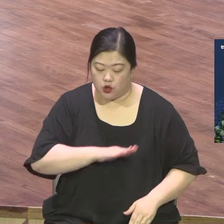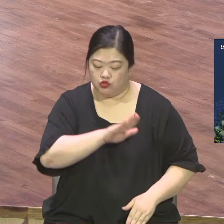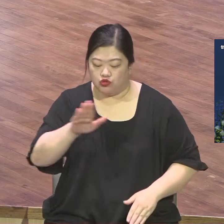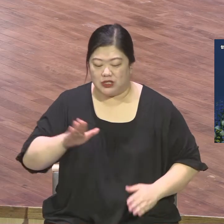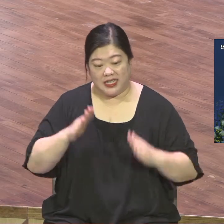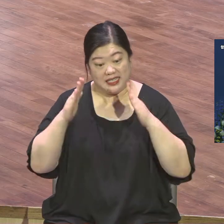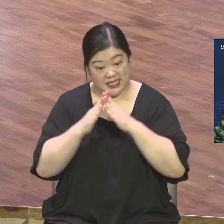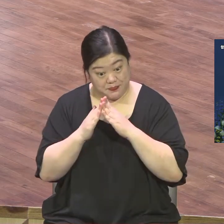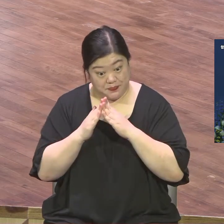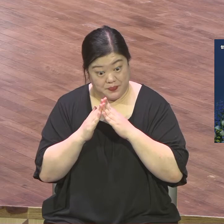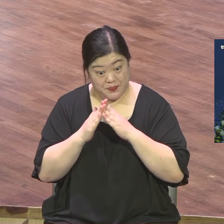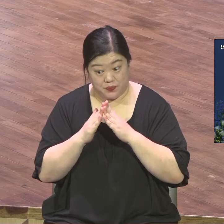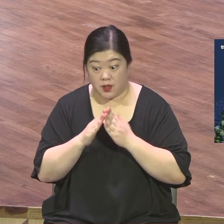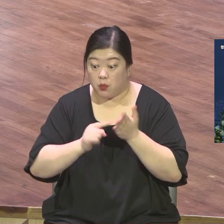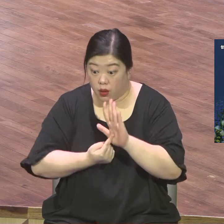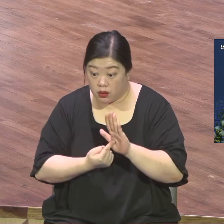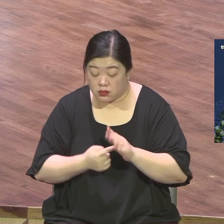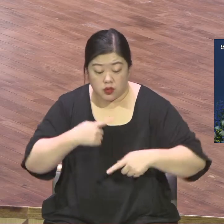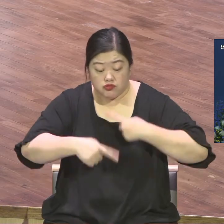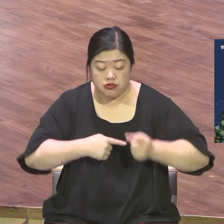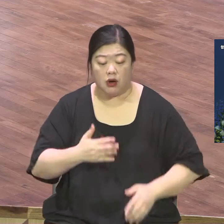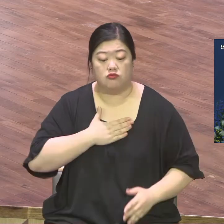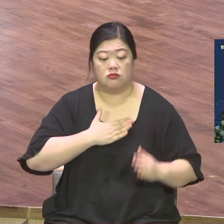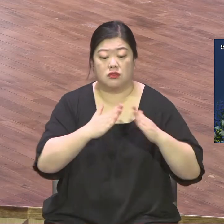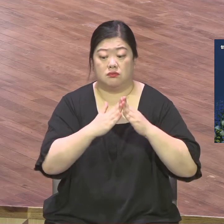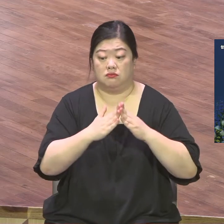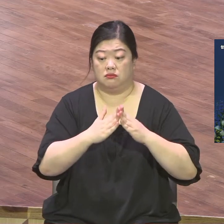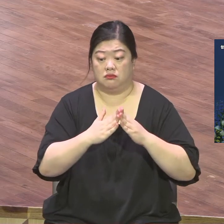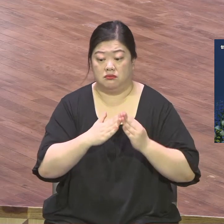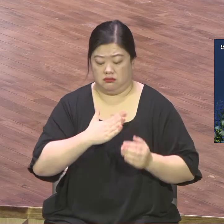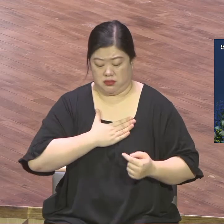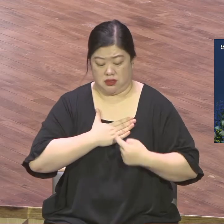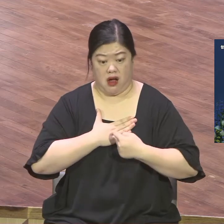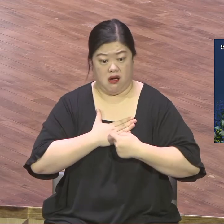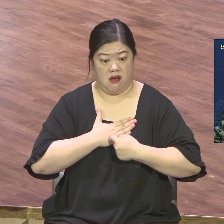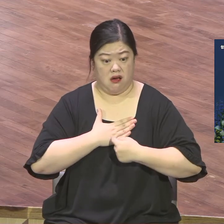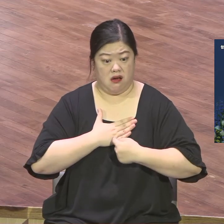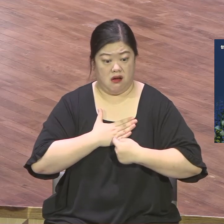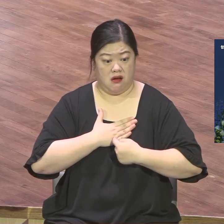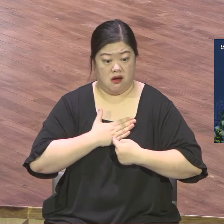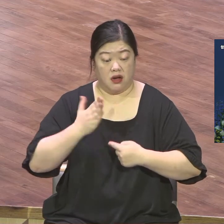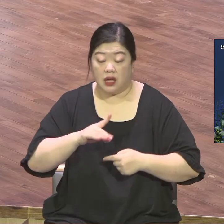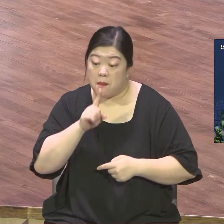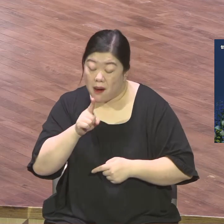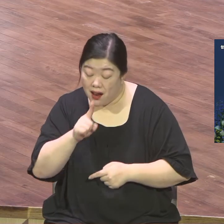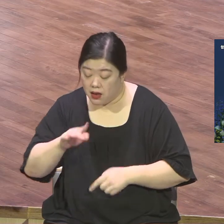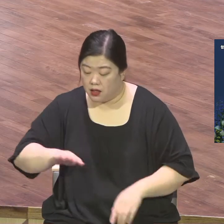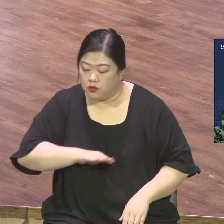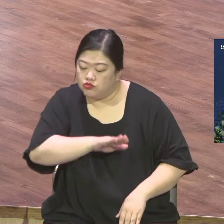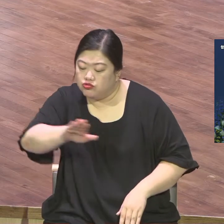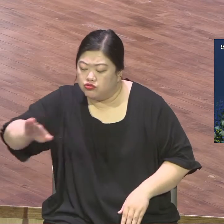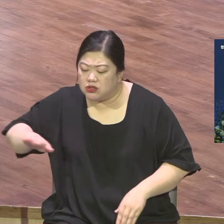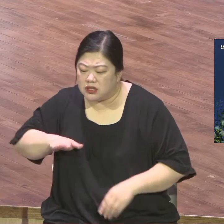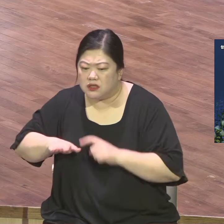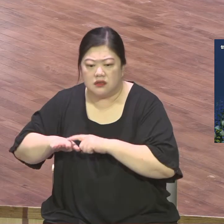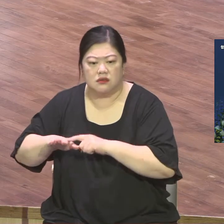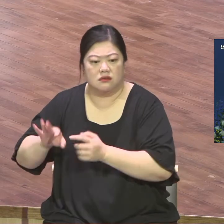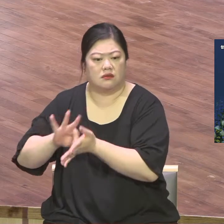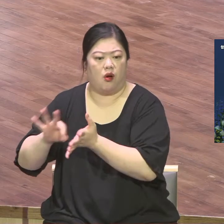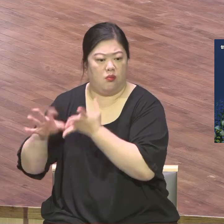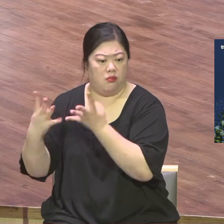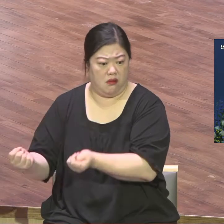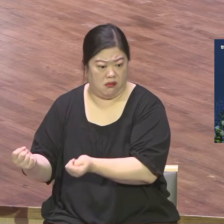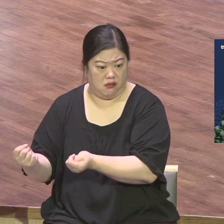동네, 그렇게 표현하죠. 흔히 우리 민족이 공동체 의식이 부족하다라고 하는 그런 말이